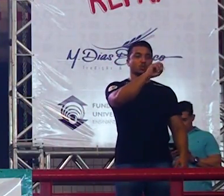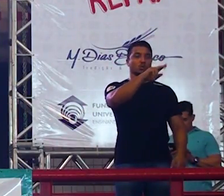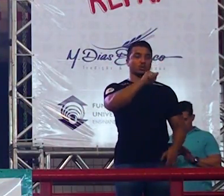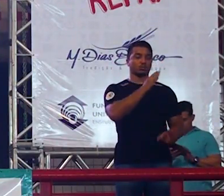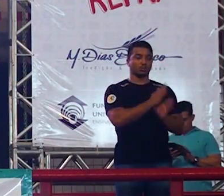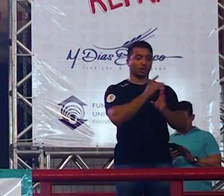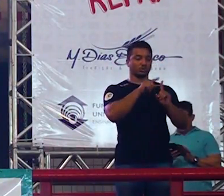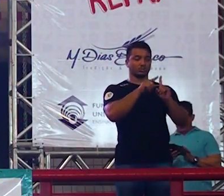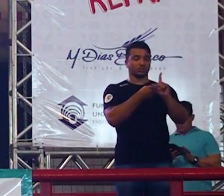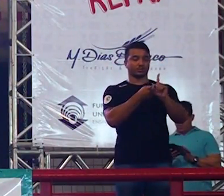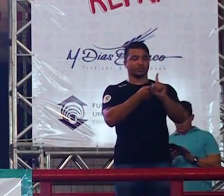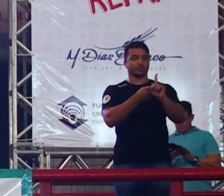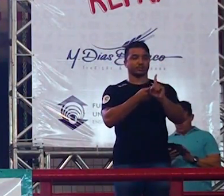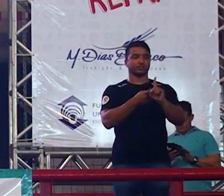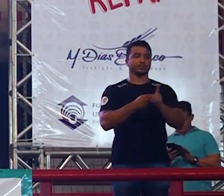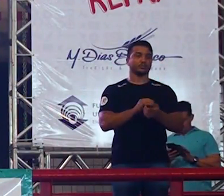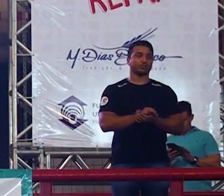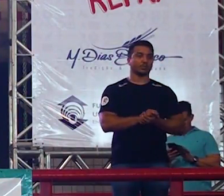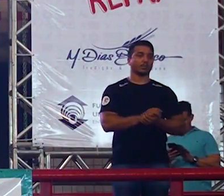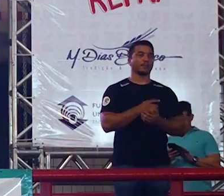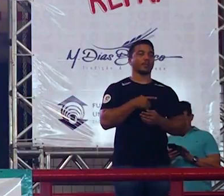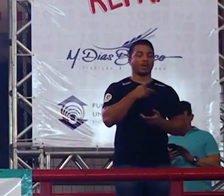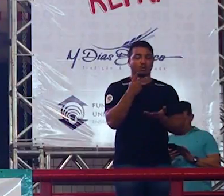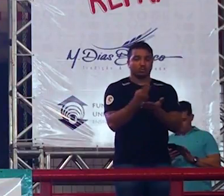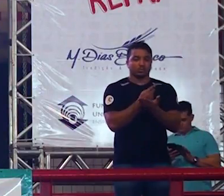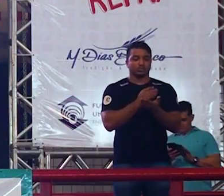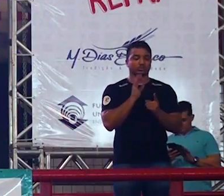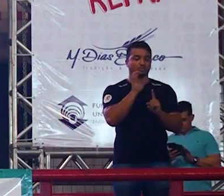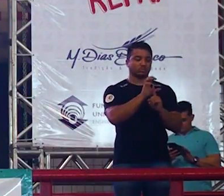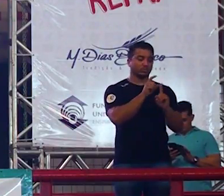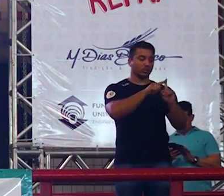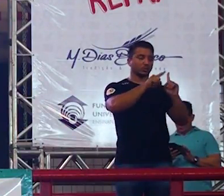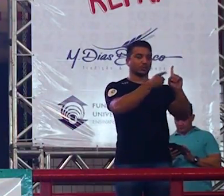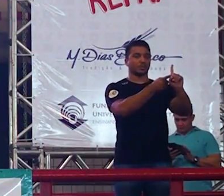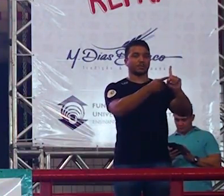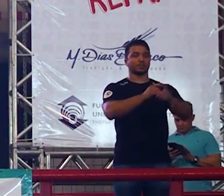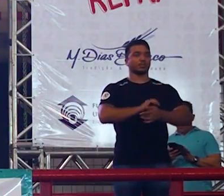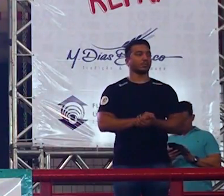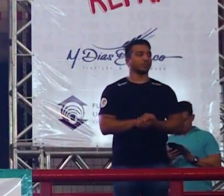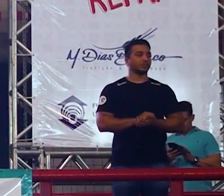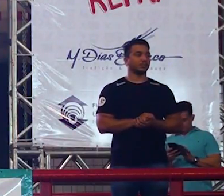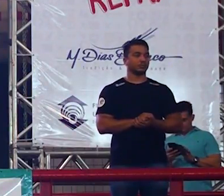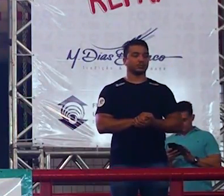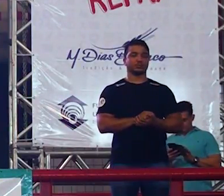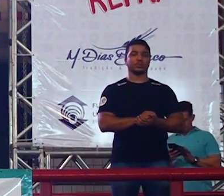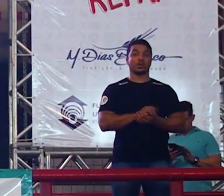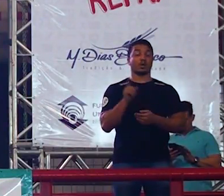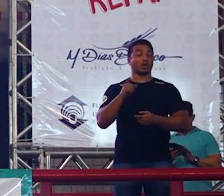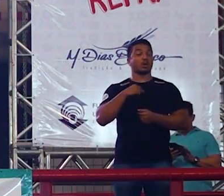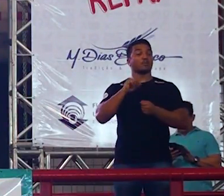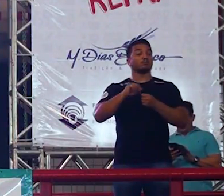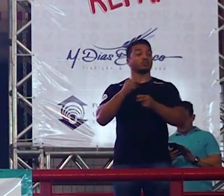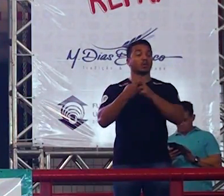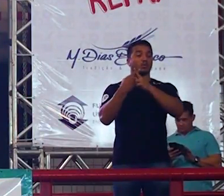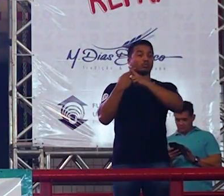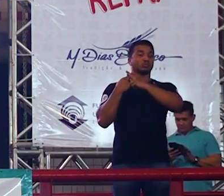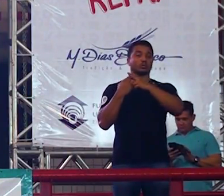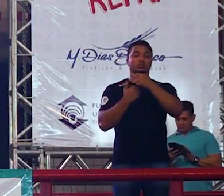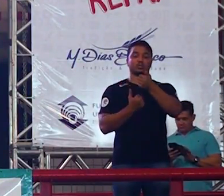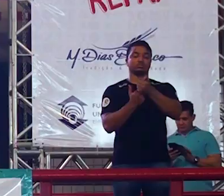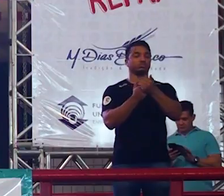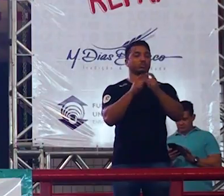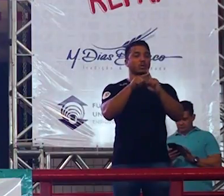gestação. Tá ok? É o hormônio que promove a gestação. Tudo bem? É ele que vai sustentar